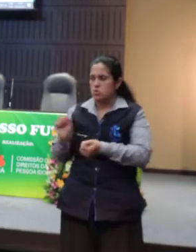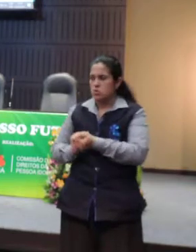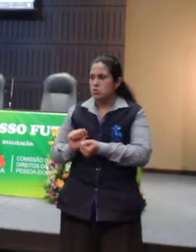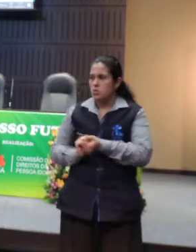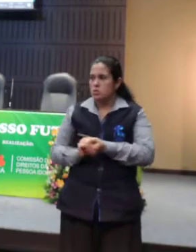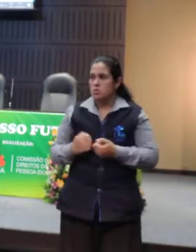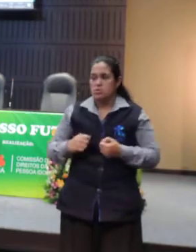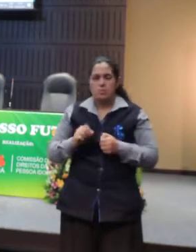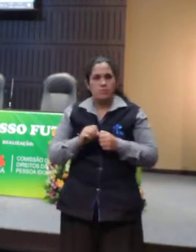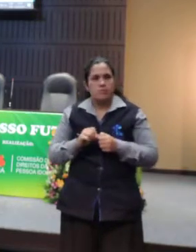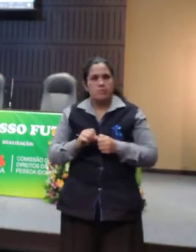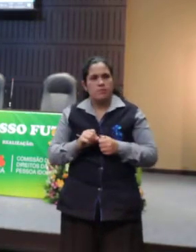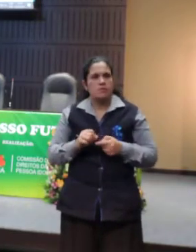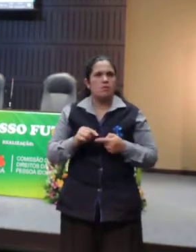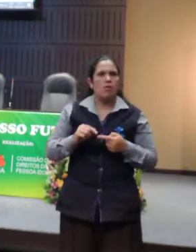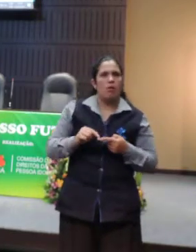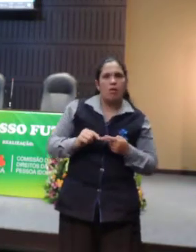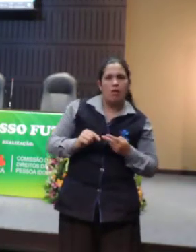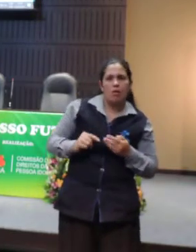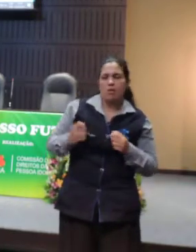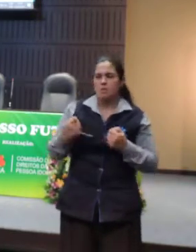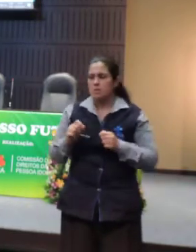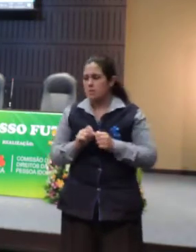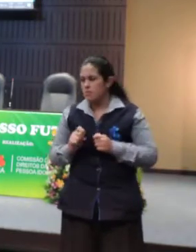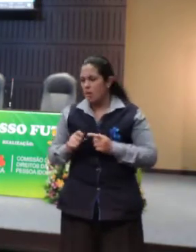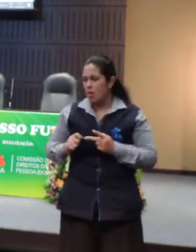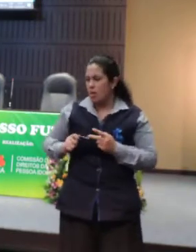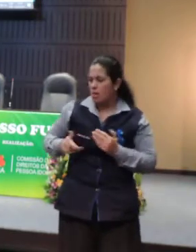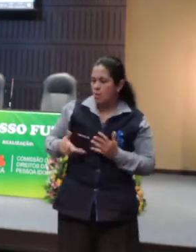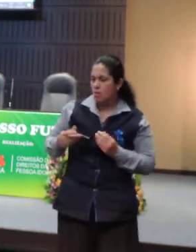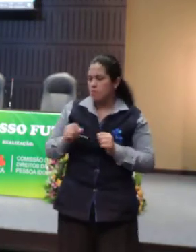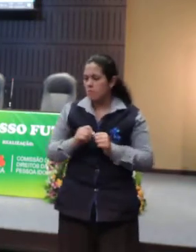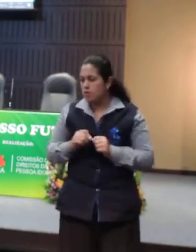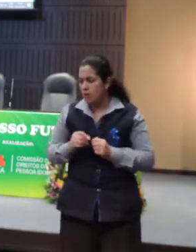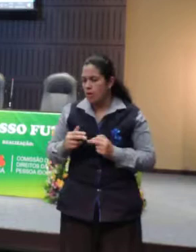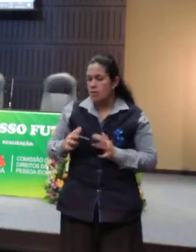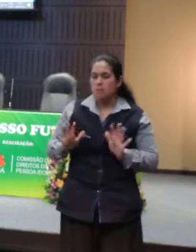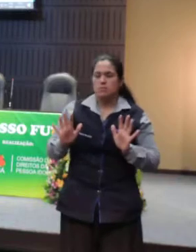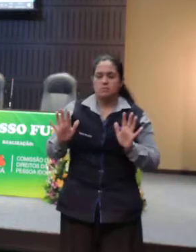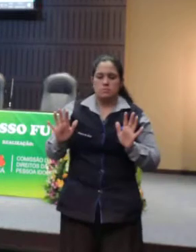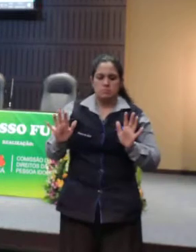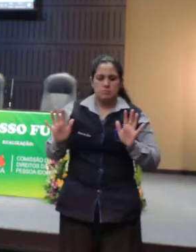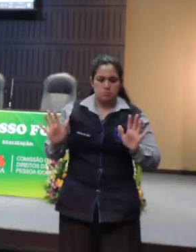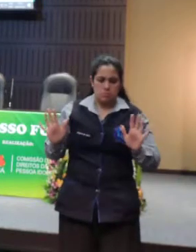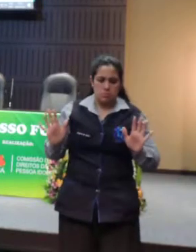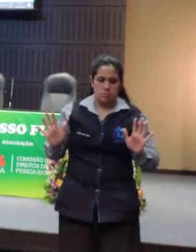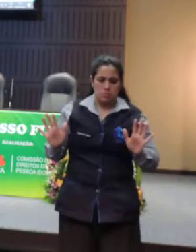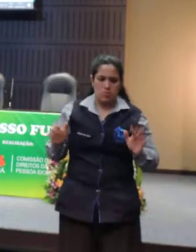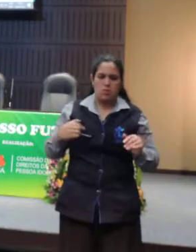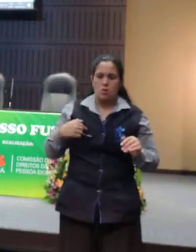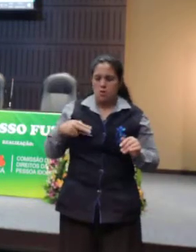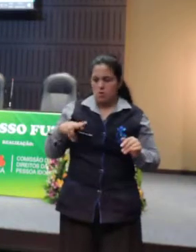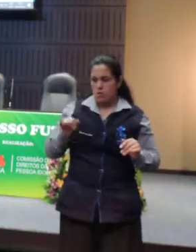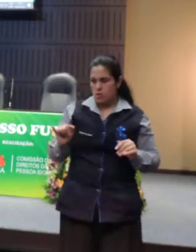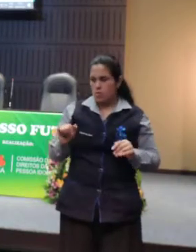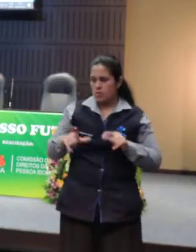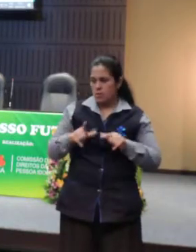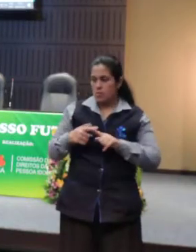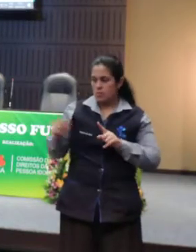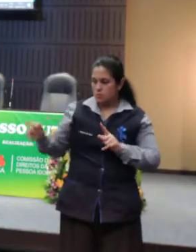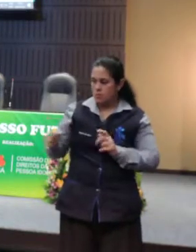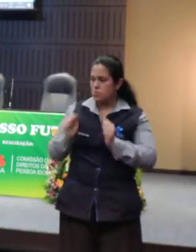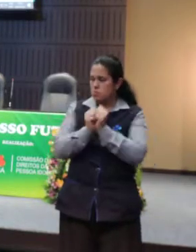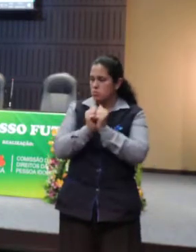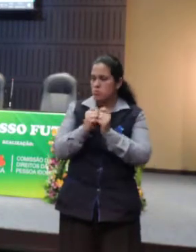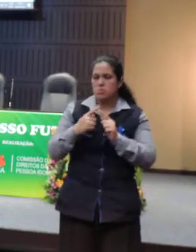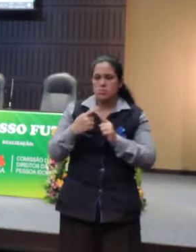preciso fechar tal loja, Suzete, umas coisas nesse mês e tal. Pá. Mas eu falo assim, não, vamos para trabalhar. Só que você vai junto comigo. Por quê? Porque nós vamos